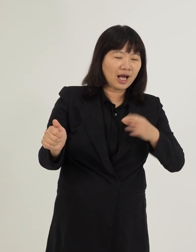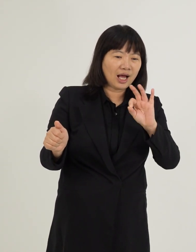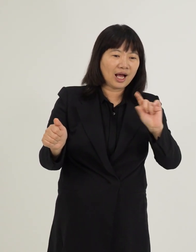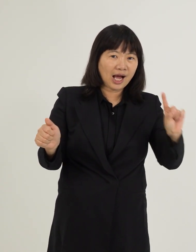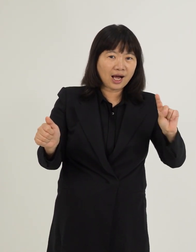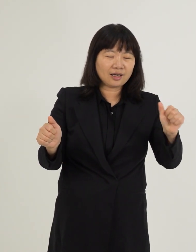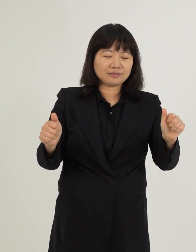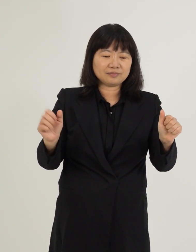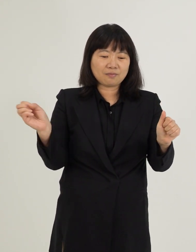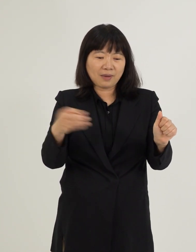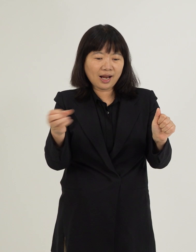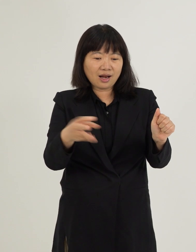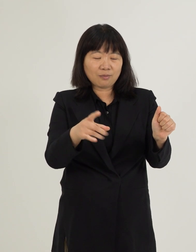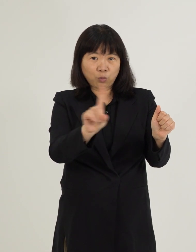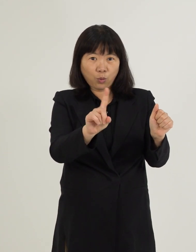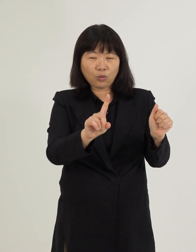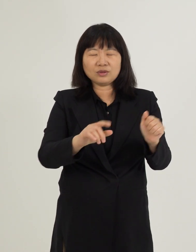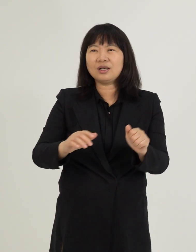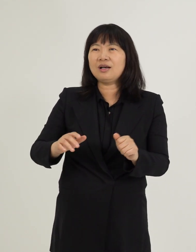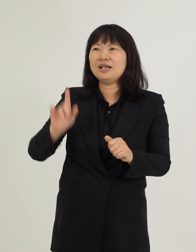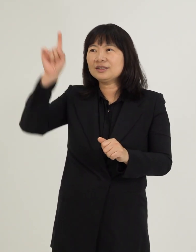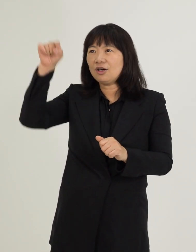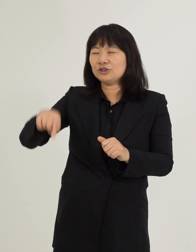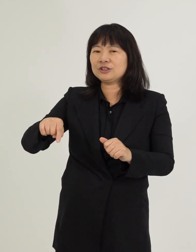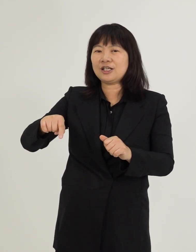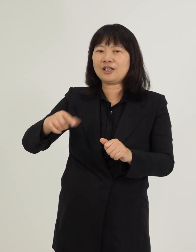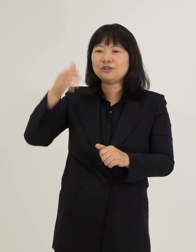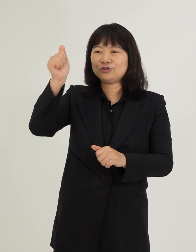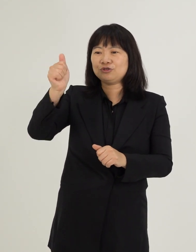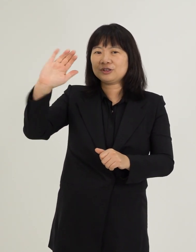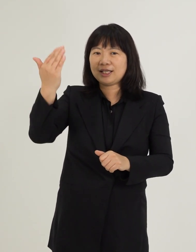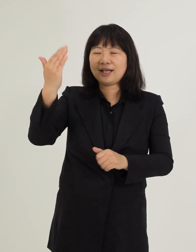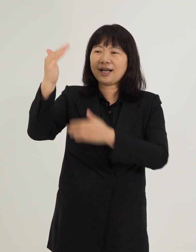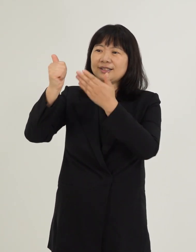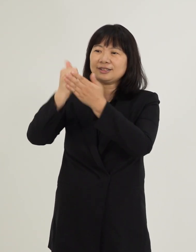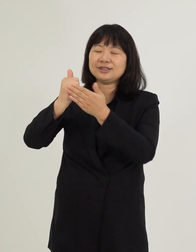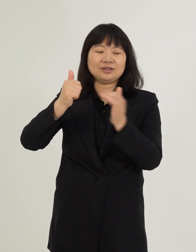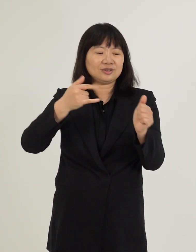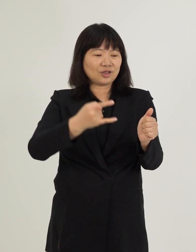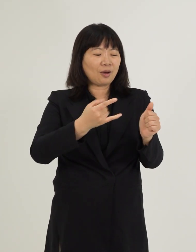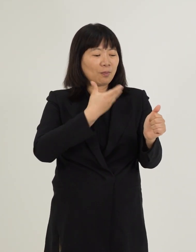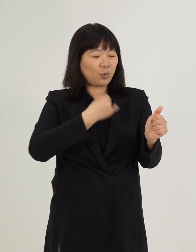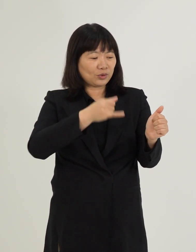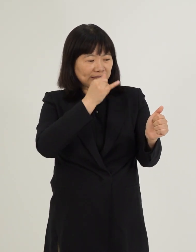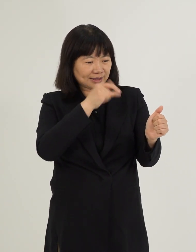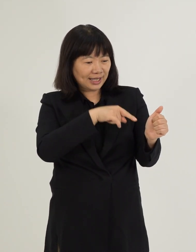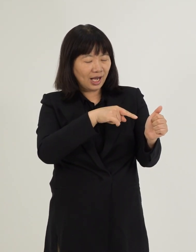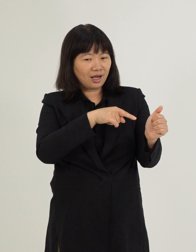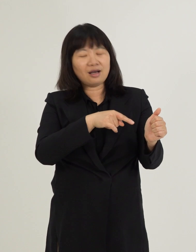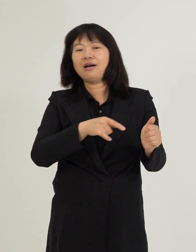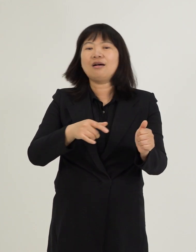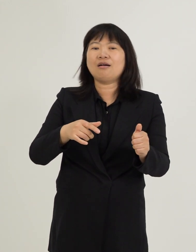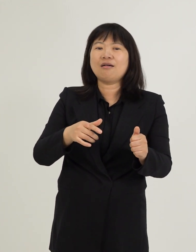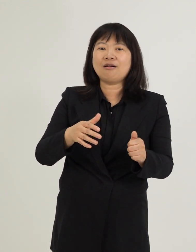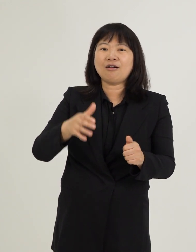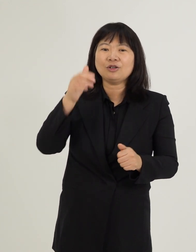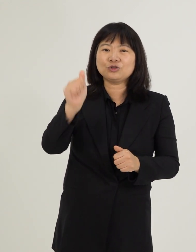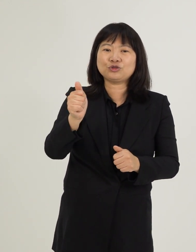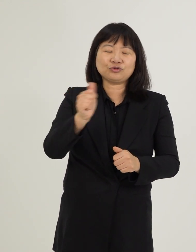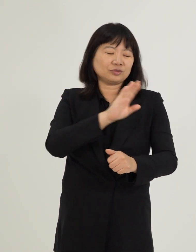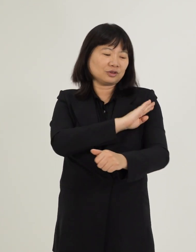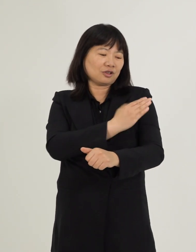천지의 주제이신 하나님께서 내게 복을 주신 것이다. 그때 최초로 주재권이 등장을 합니다.